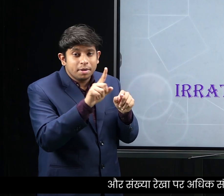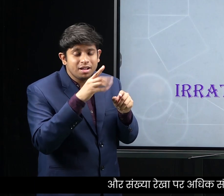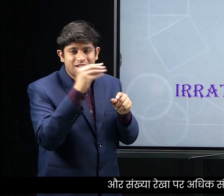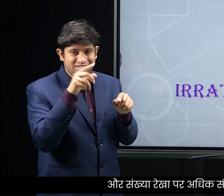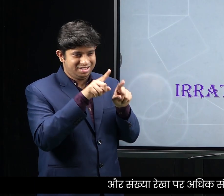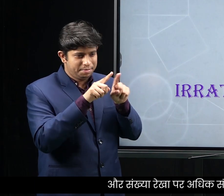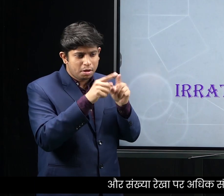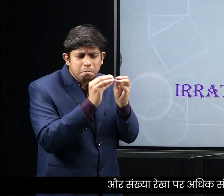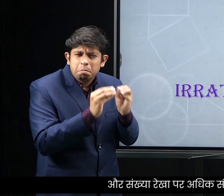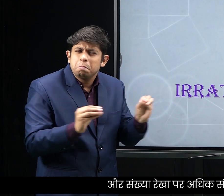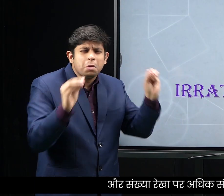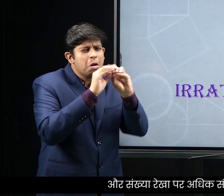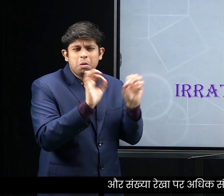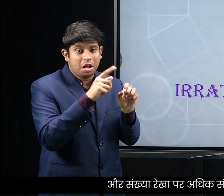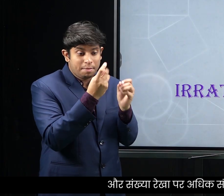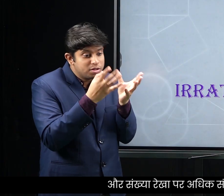आइए अन्वेषण करें।